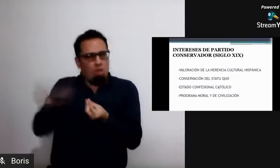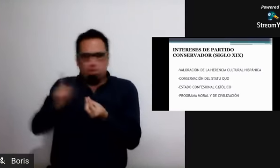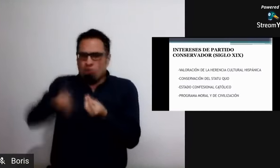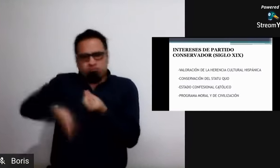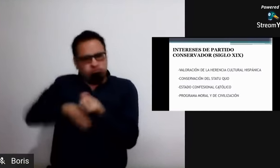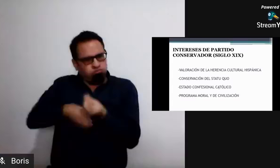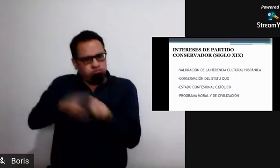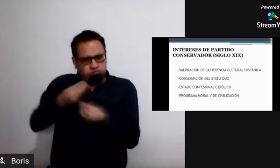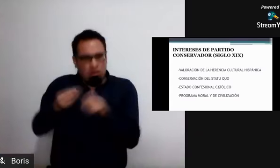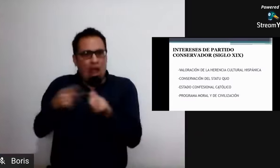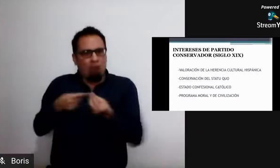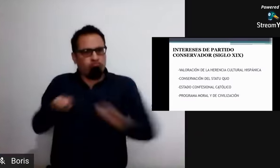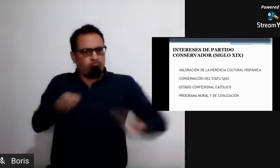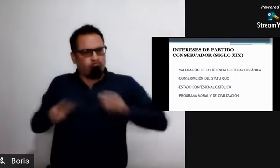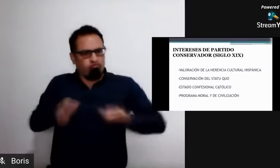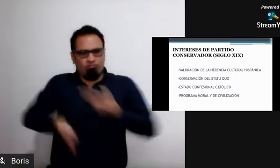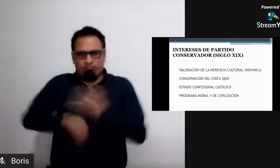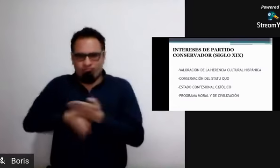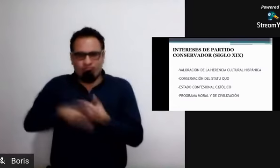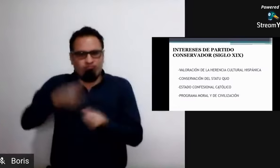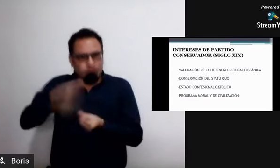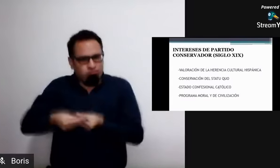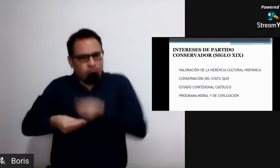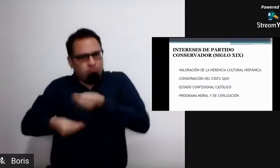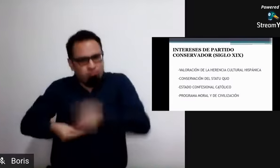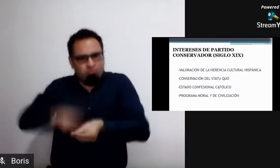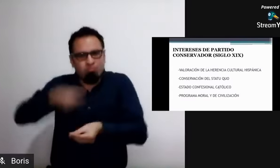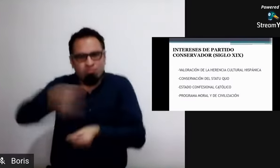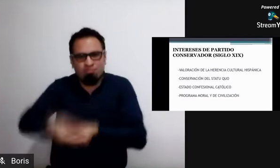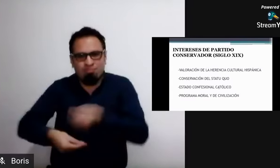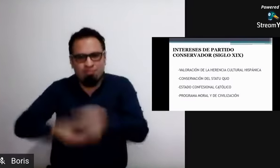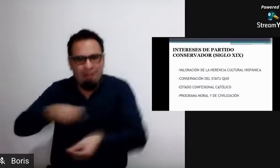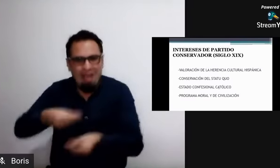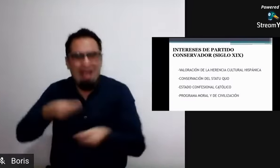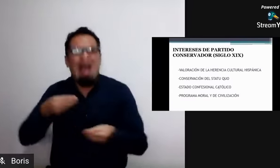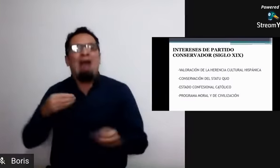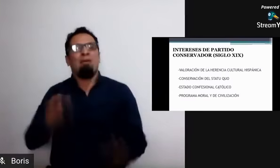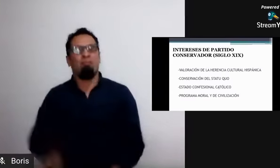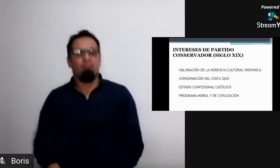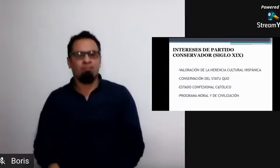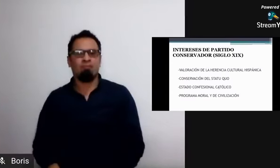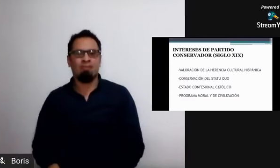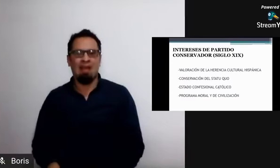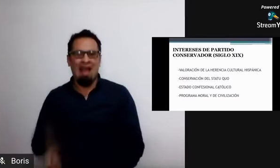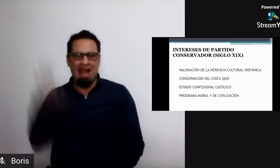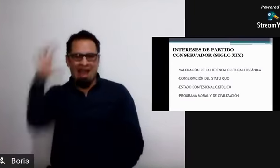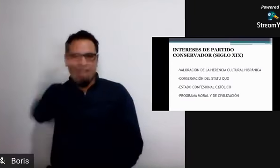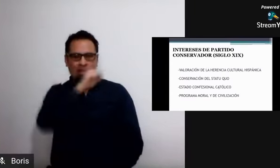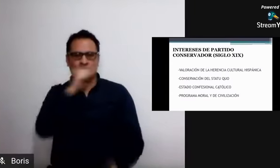la Iglesia Católica. Querían conservar esta articulación